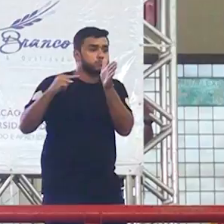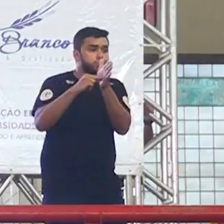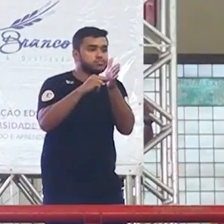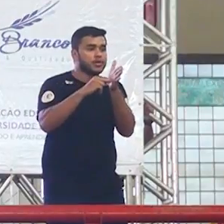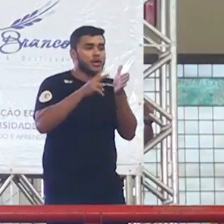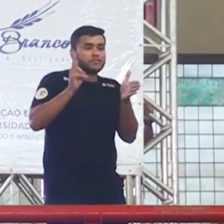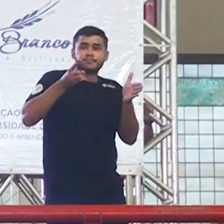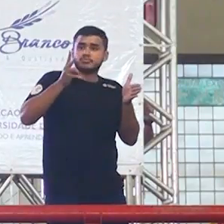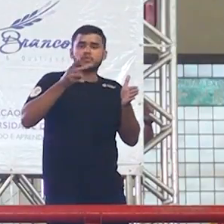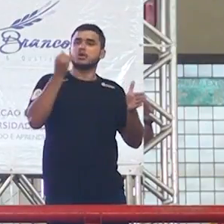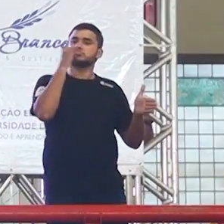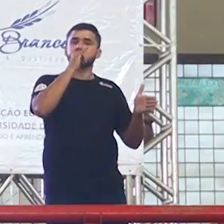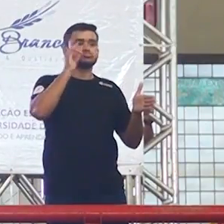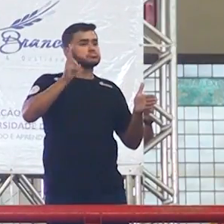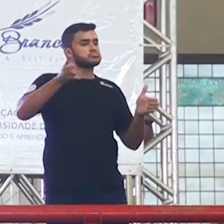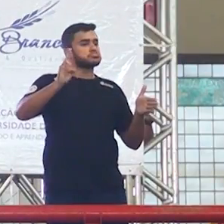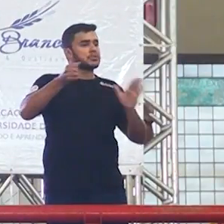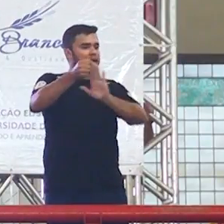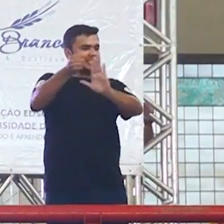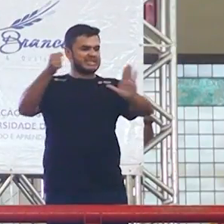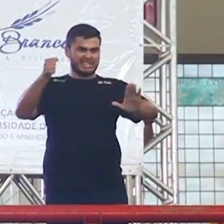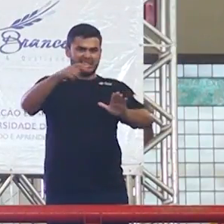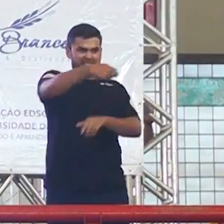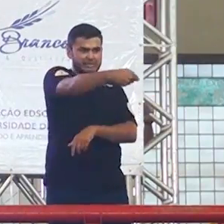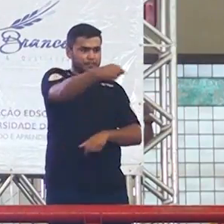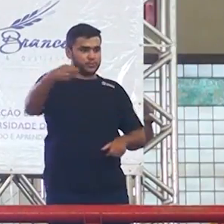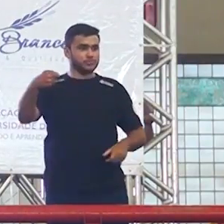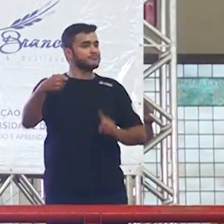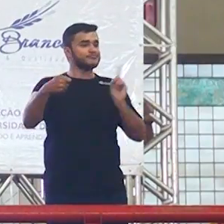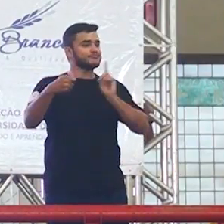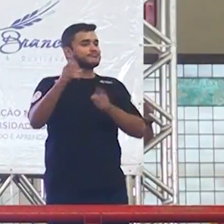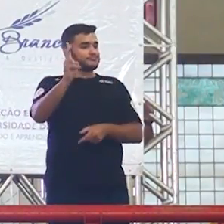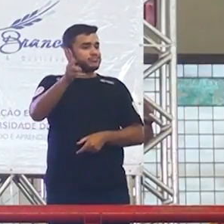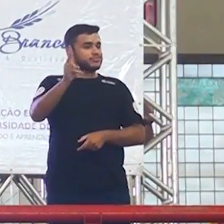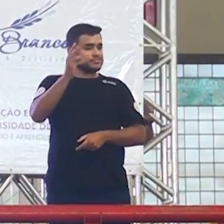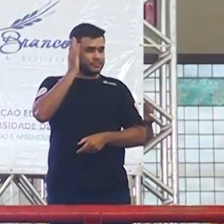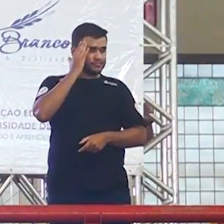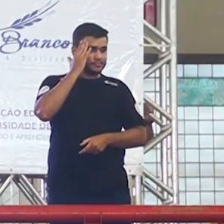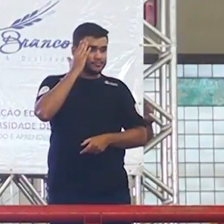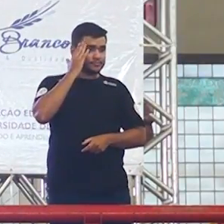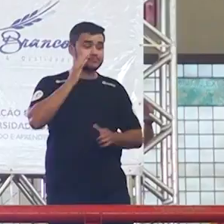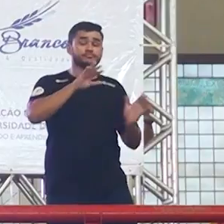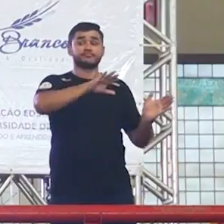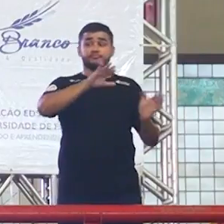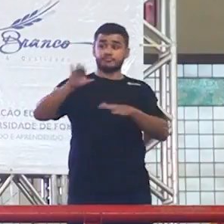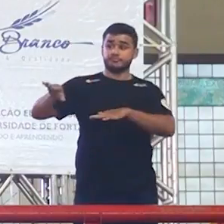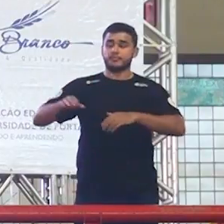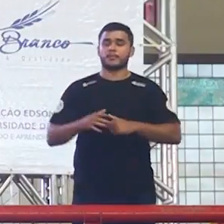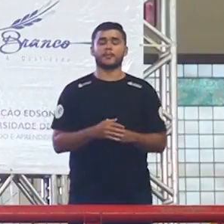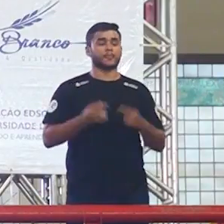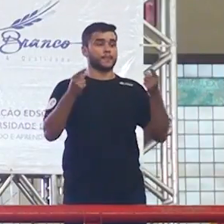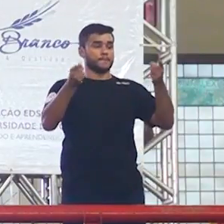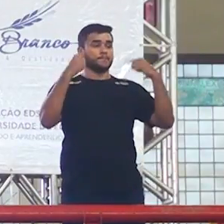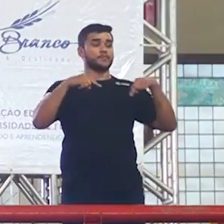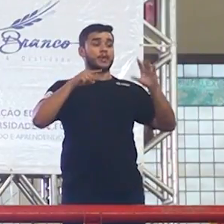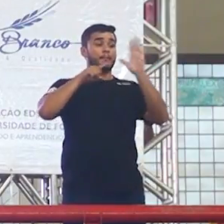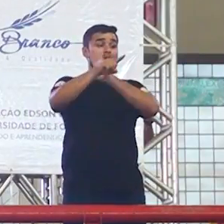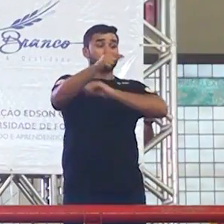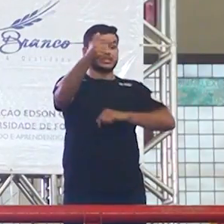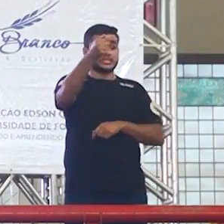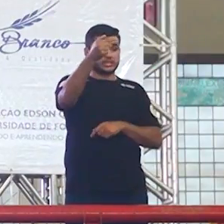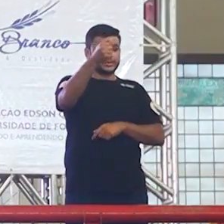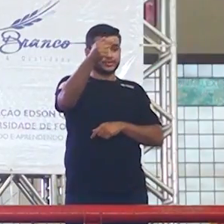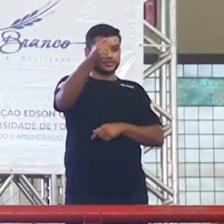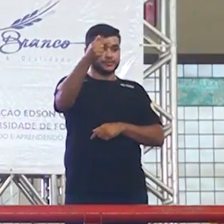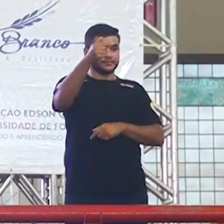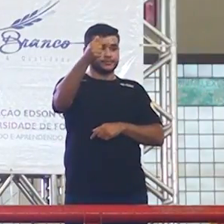claro? Ok. Vamos agora para a questão de número 7.